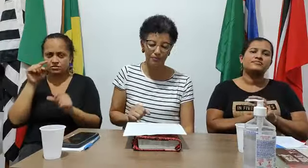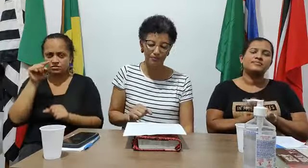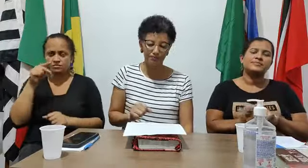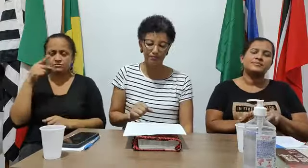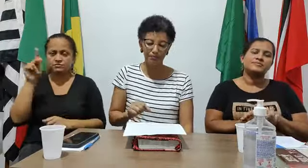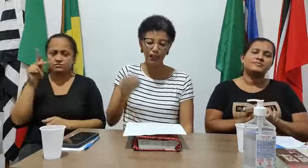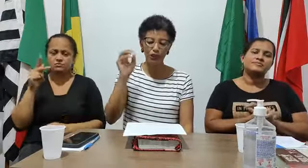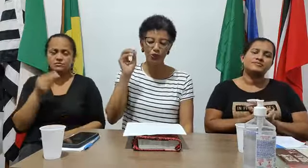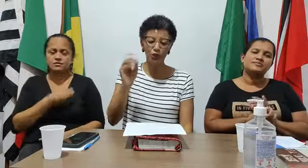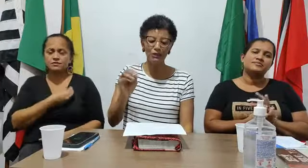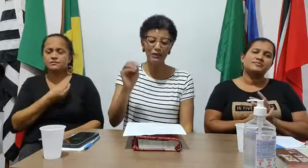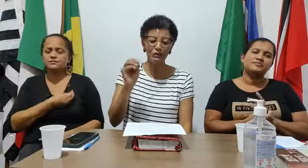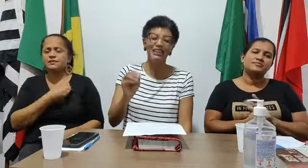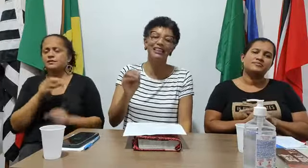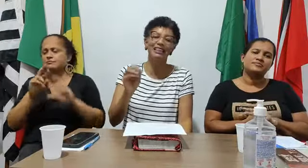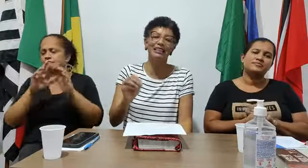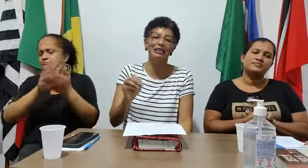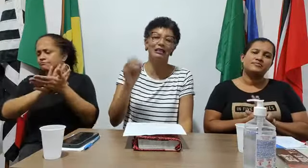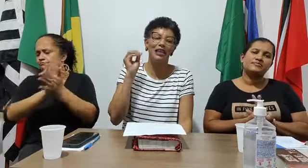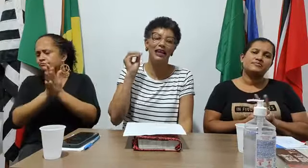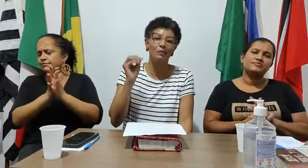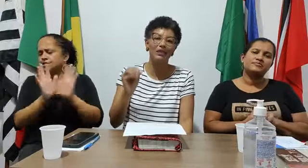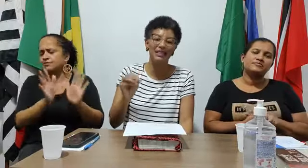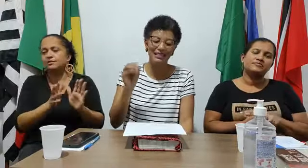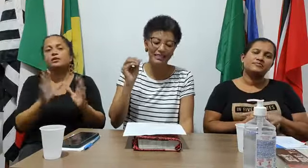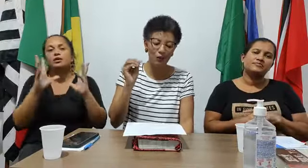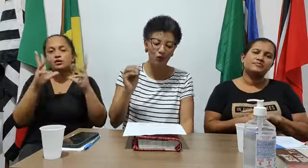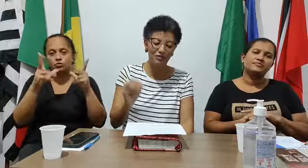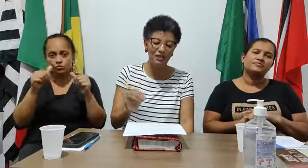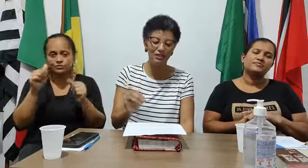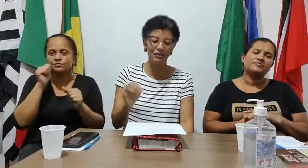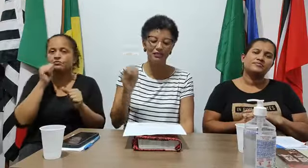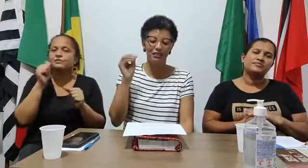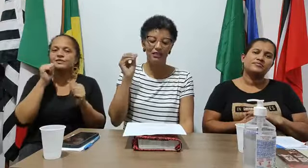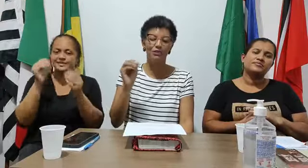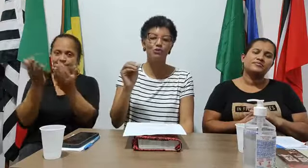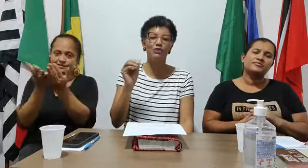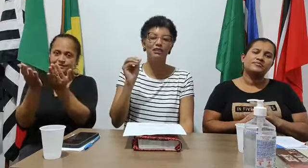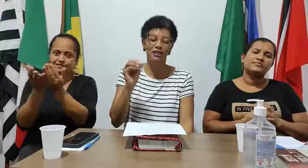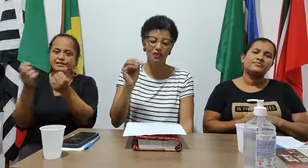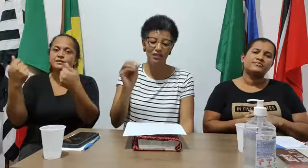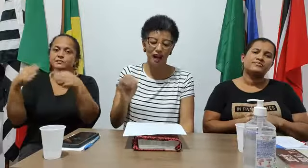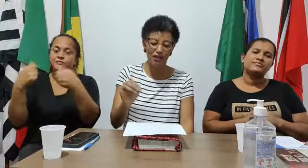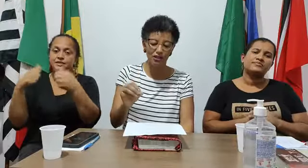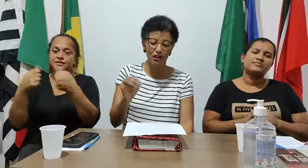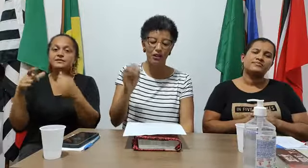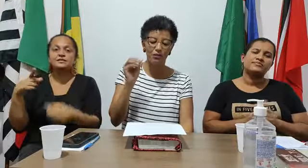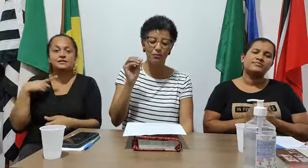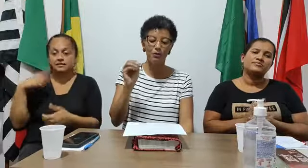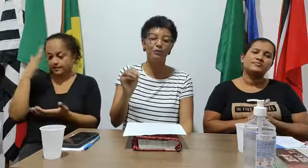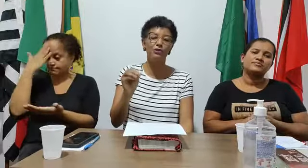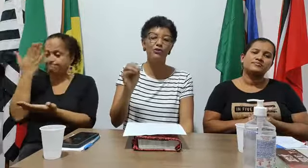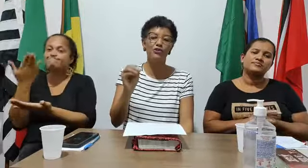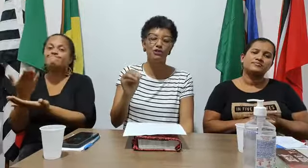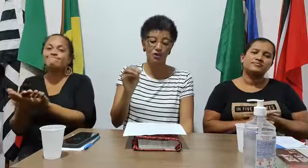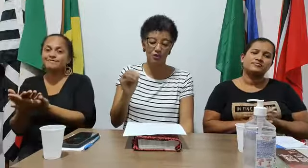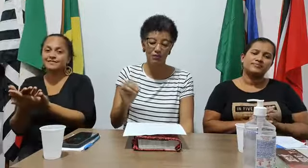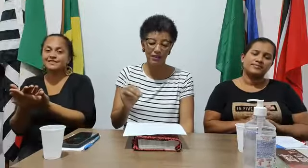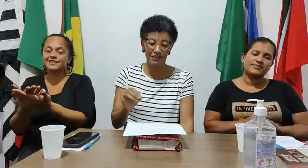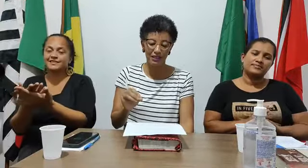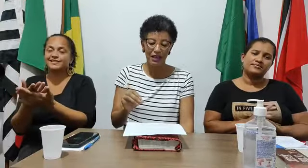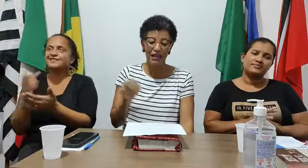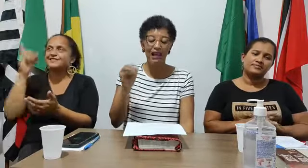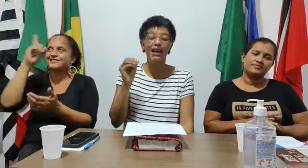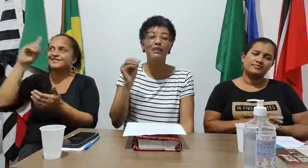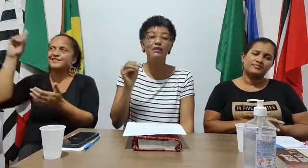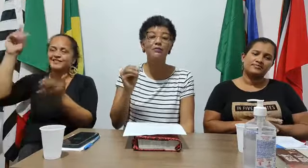propósito. Toda mulher cristã, ela precisa ter convicção da sua identidade e do propósito de Deus na sua